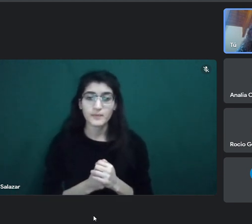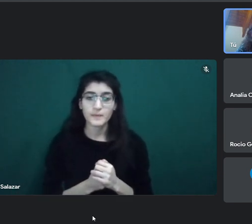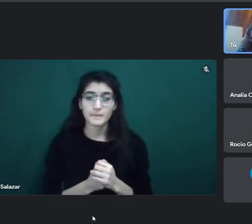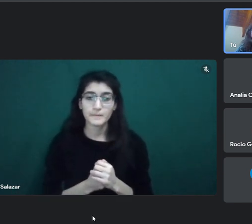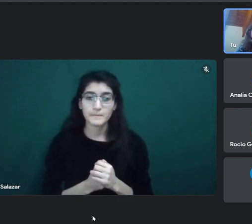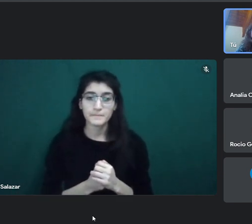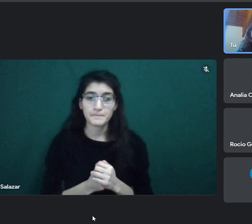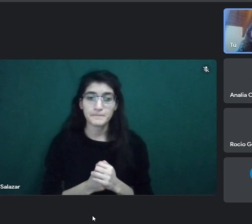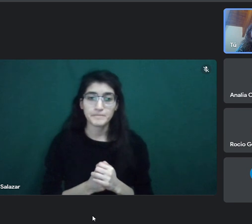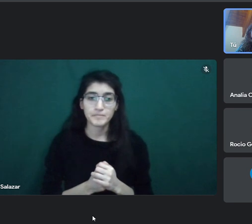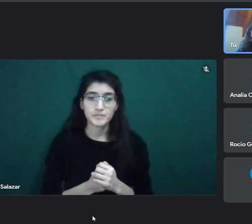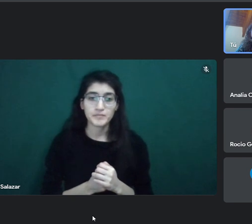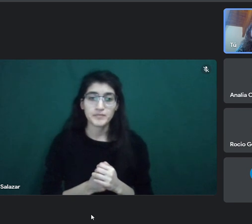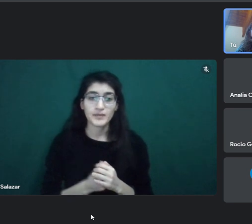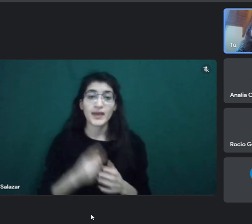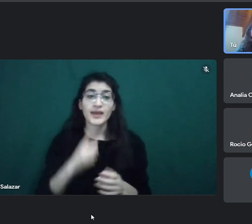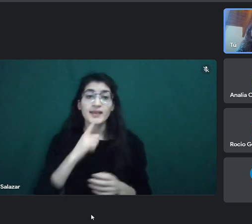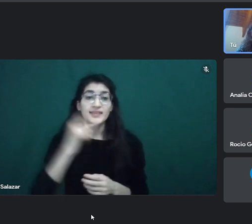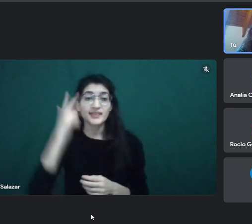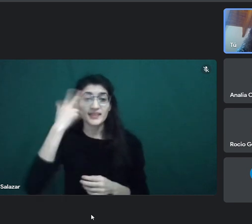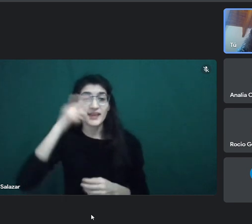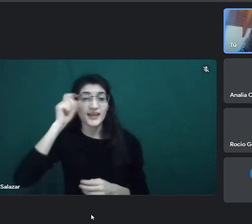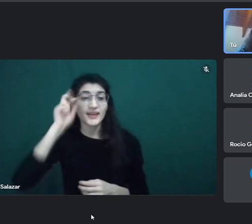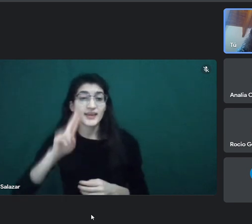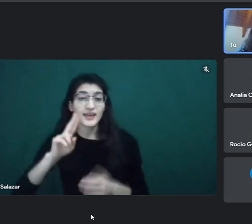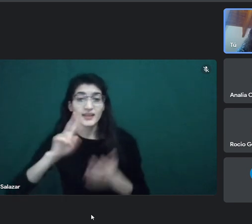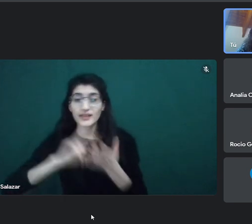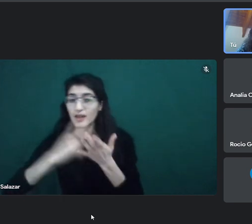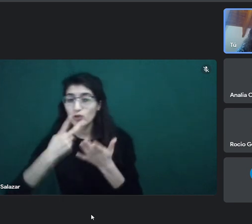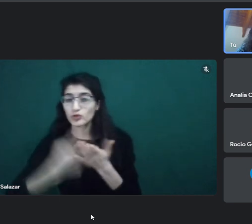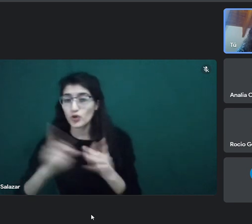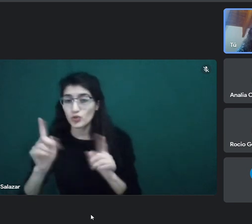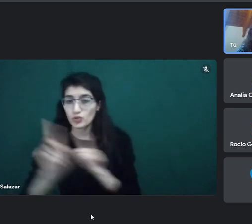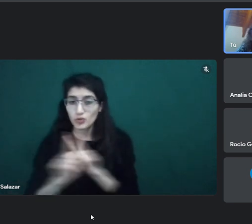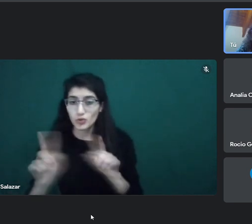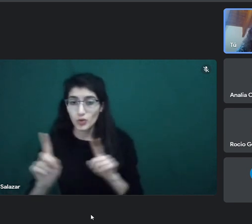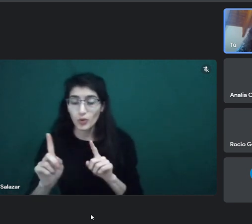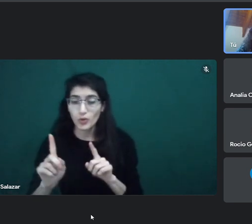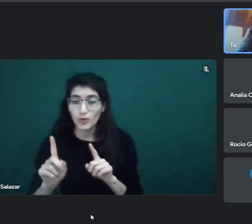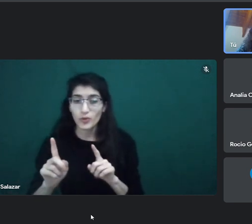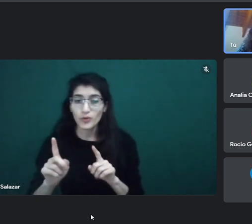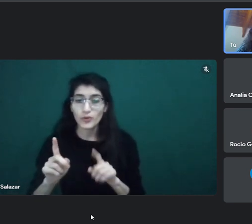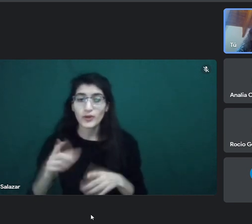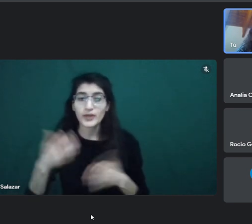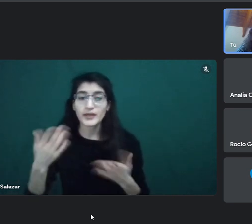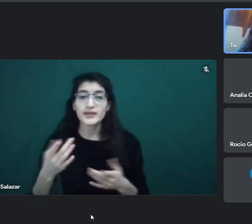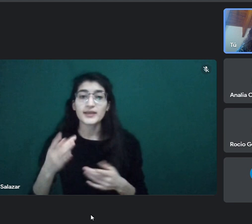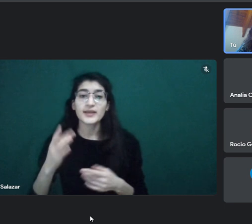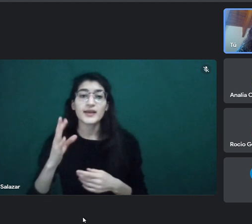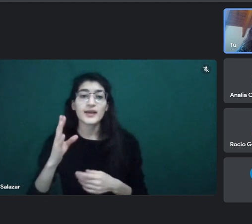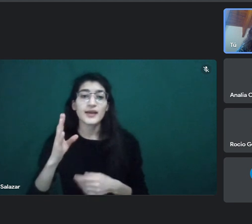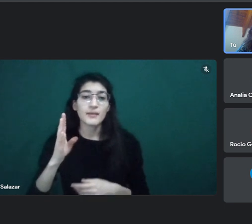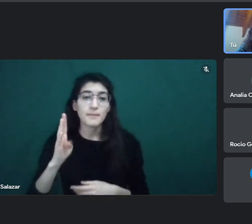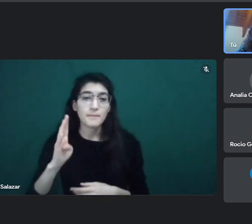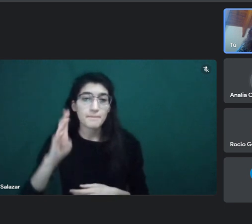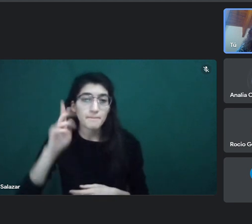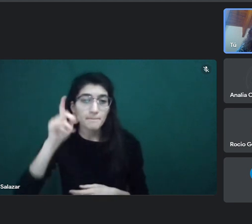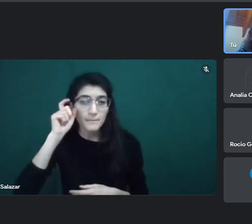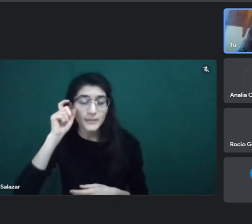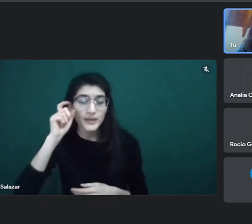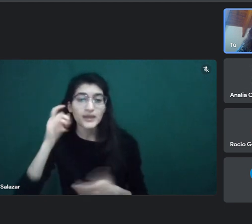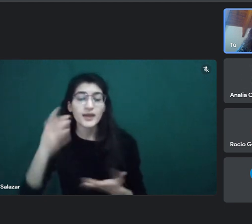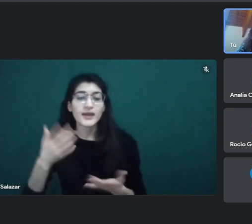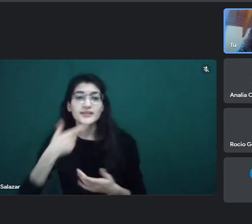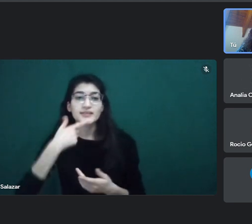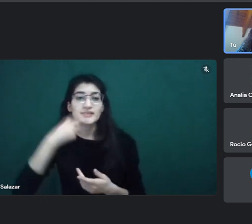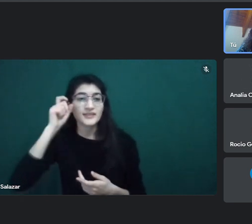se traduce y el be, en vez de ser ser o estar, es haber o existir. Si tengo el will, there